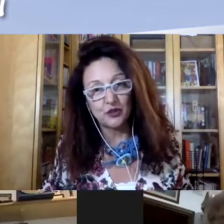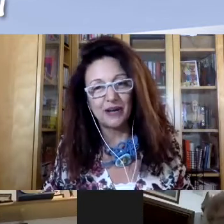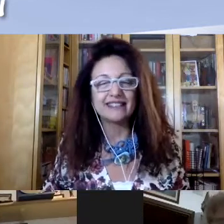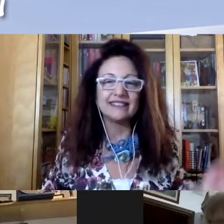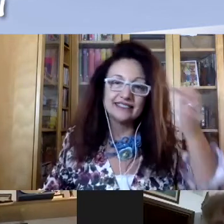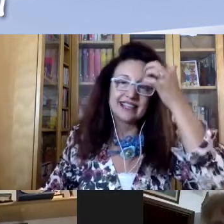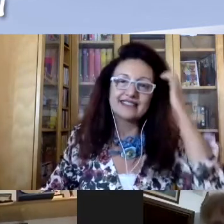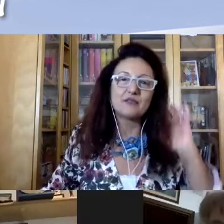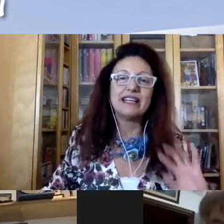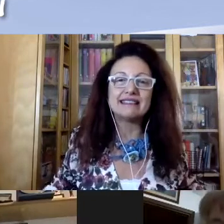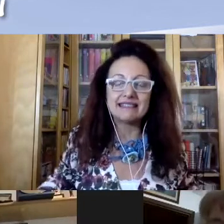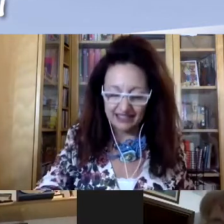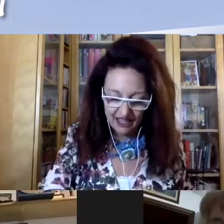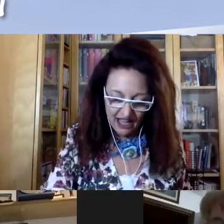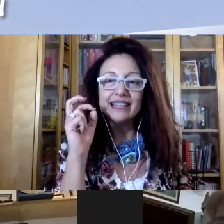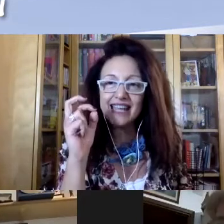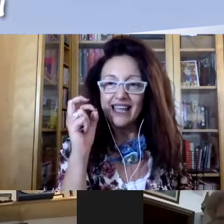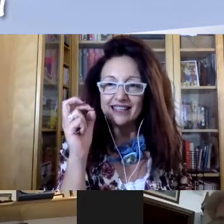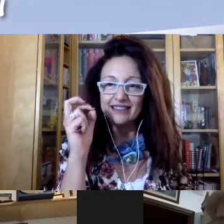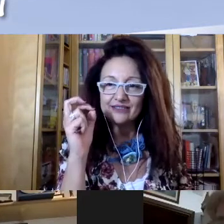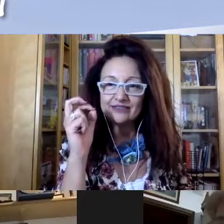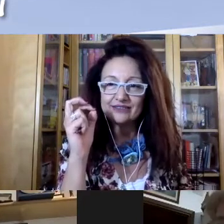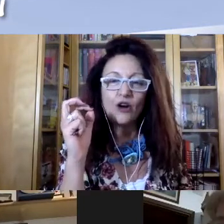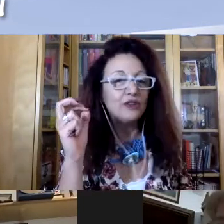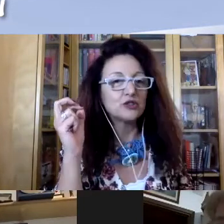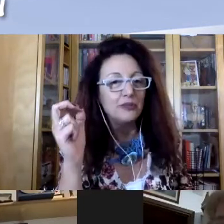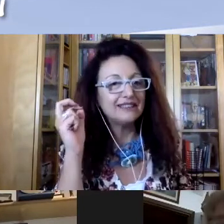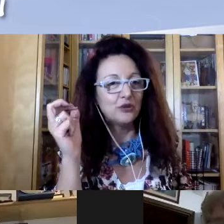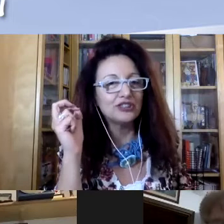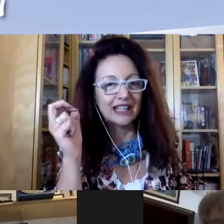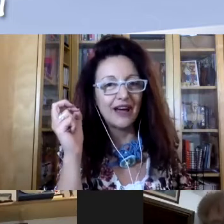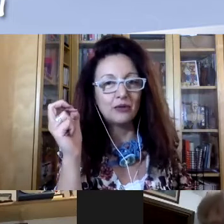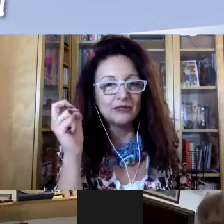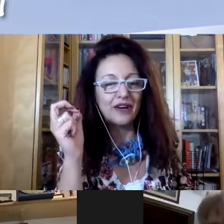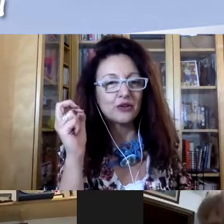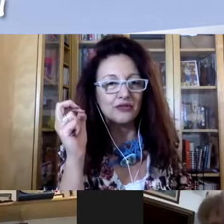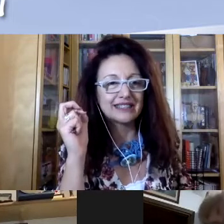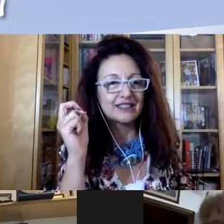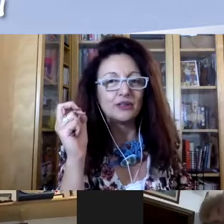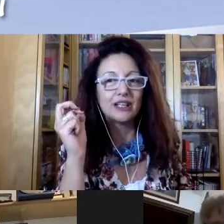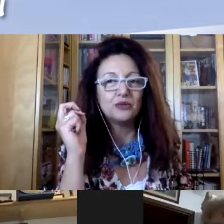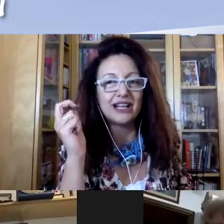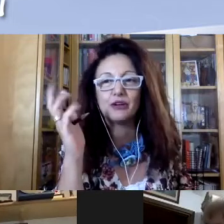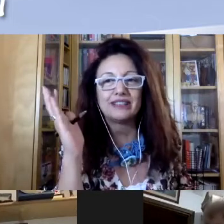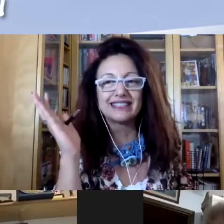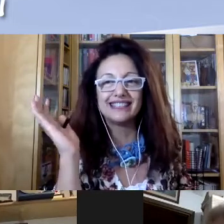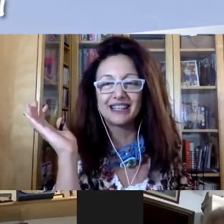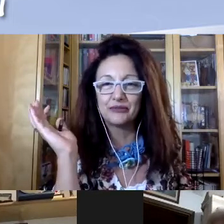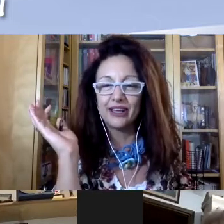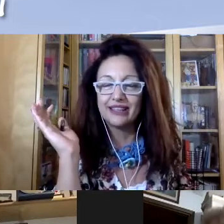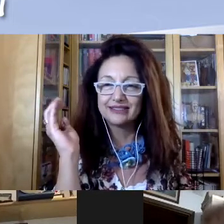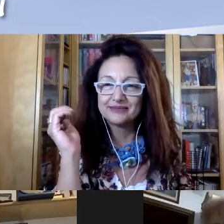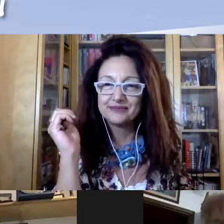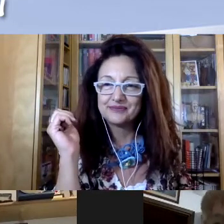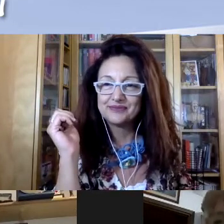Doris for President, Casa Gualerzi. Daniele. Ho visto, mentre noi cercavamo di fare conversazione, che lui girava con le tazzine da